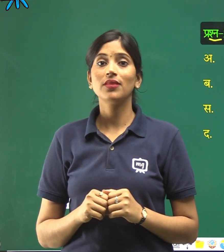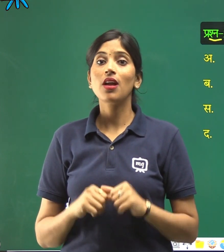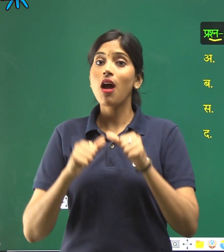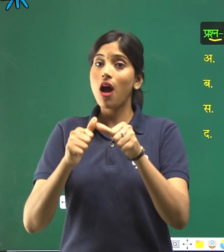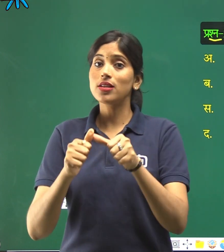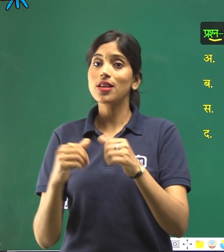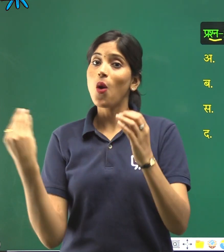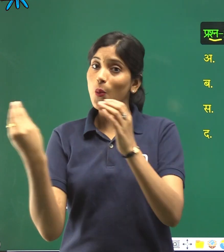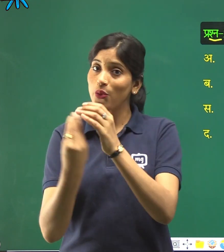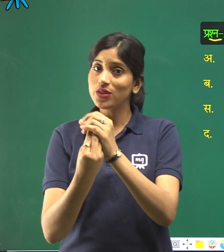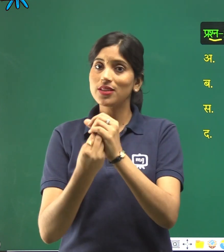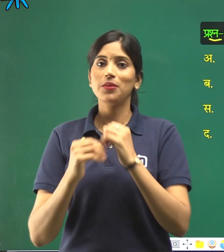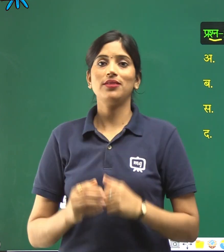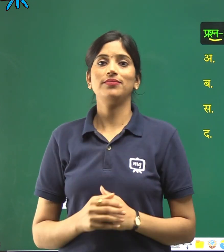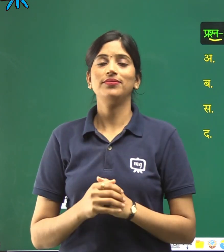सभी।